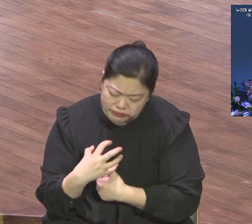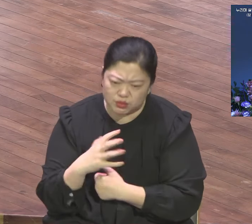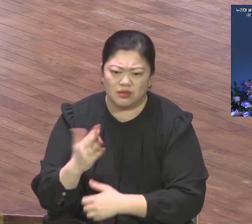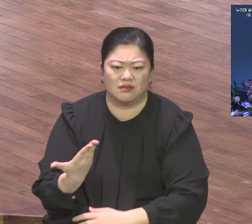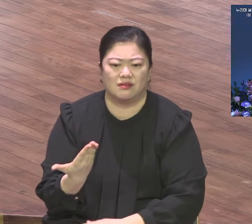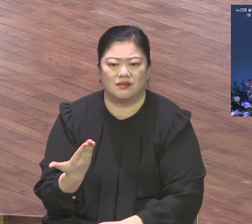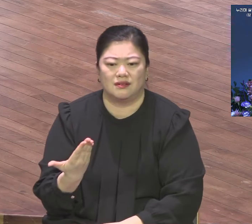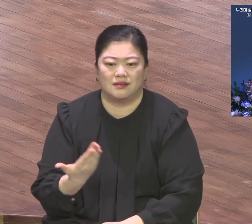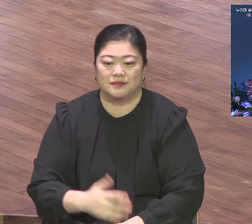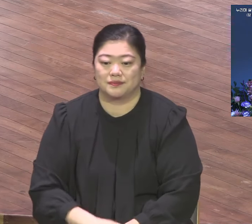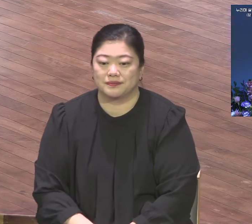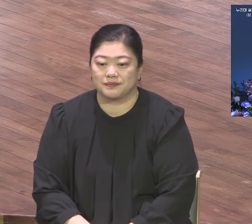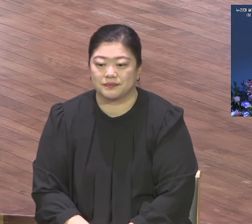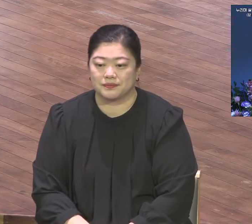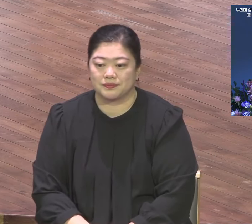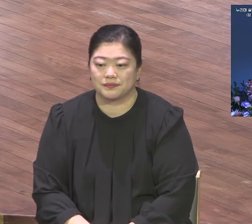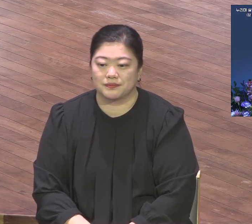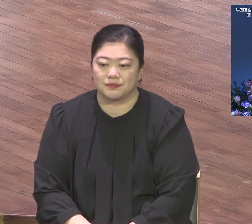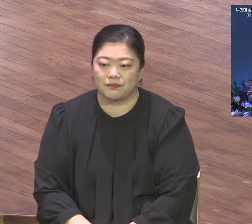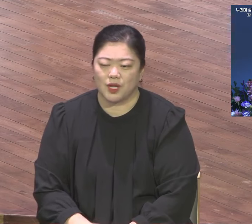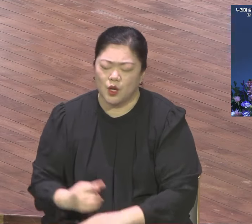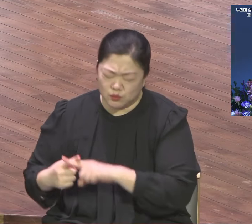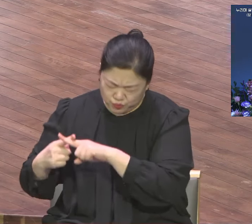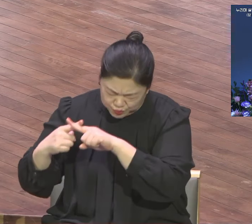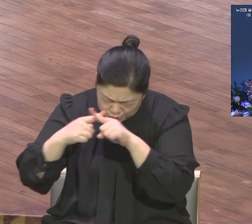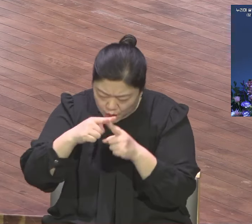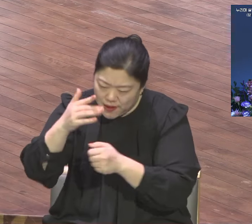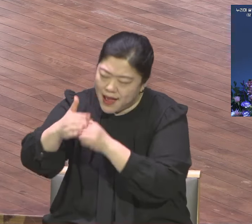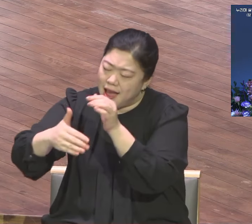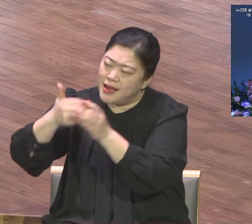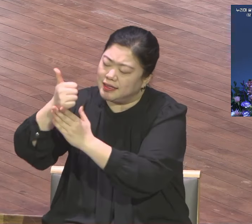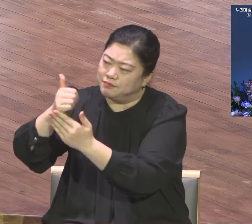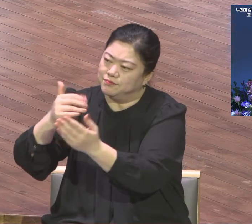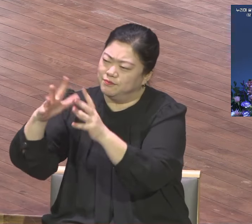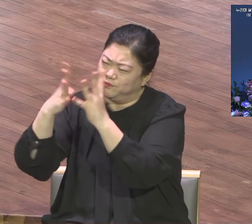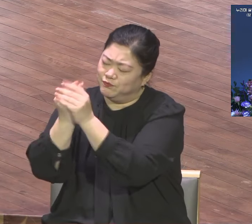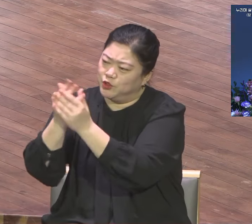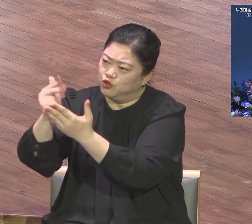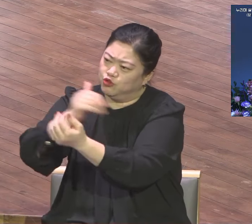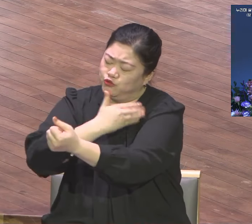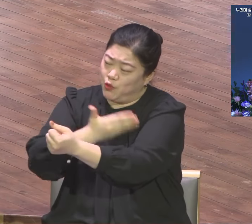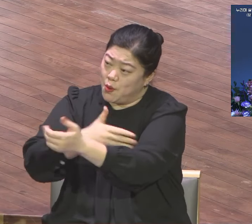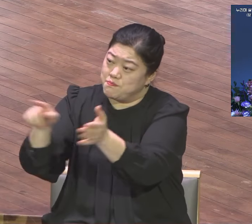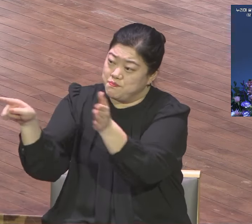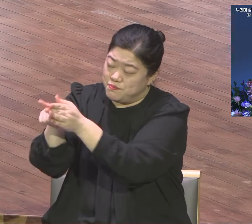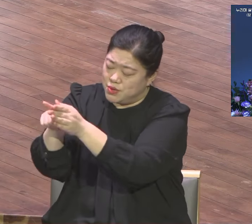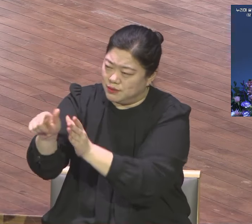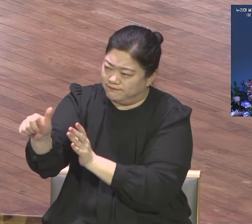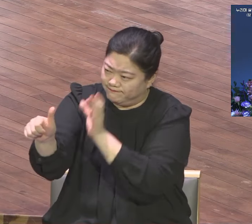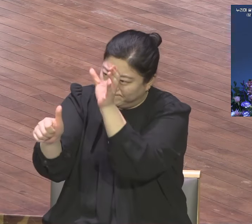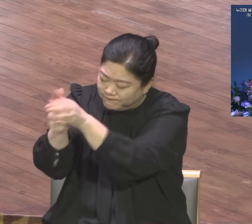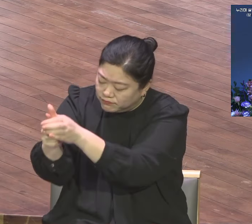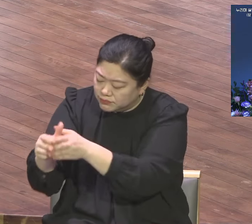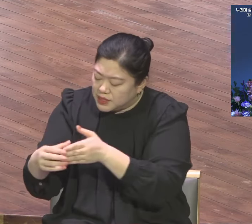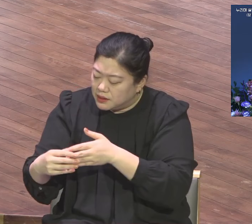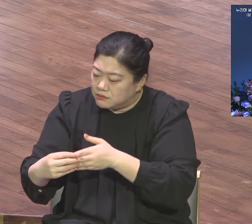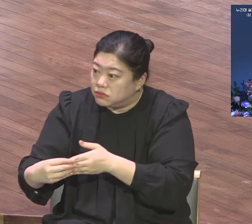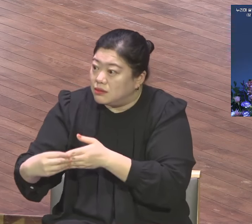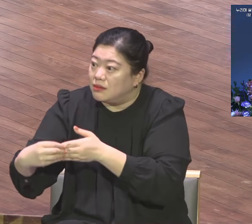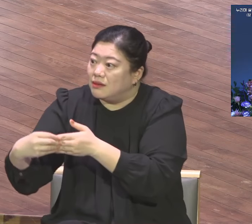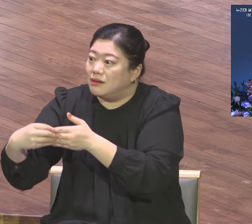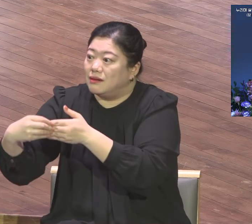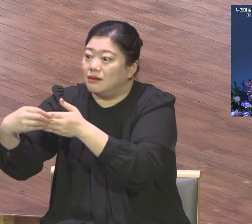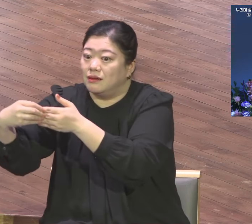상태 하나님의 절대 주권을 믿는 상태 이건요 힘 뺀 상태예요 힘을 다 아무